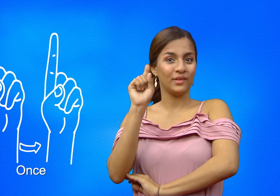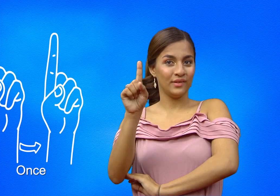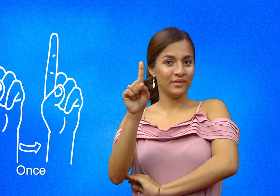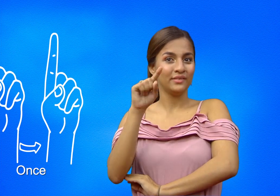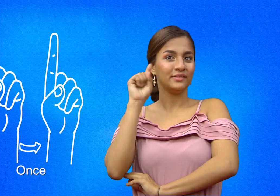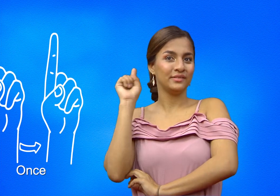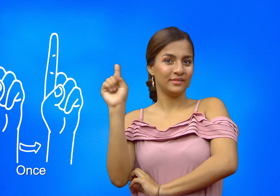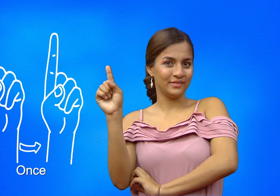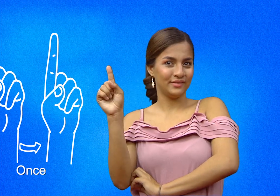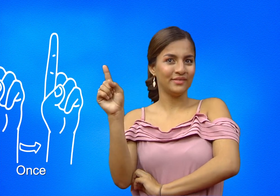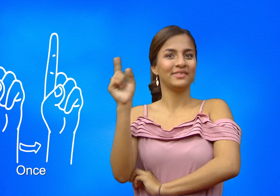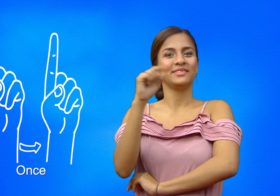11